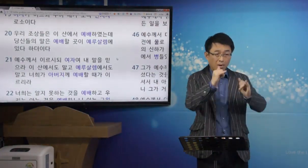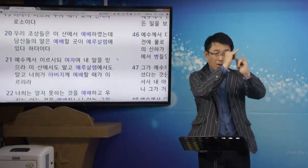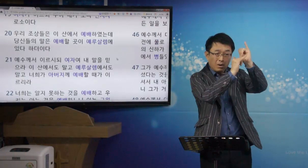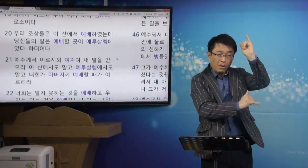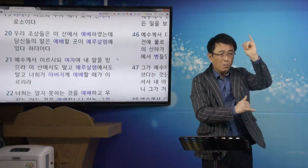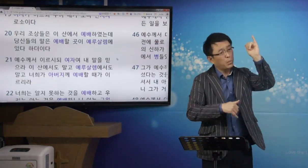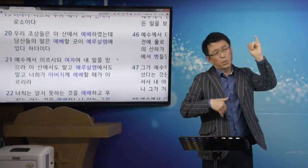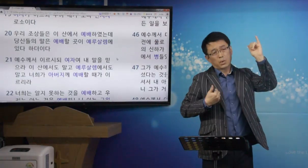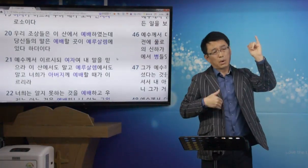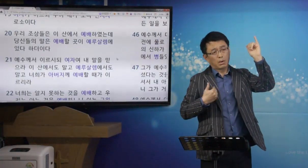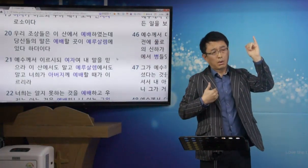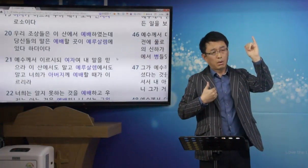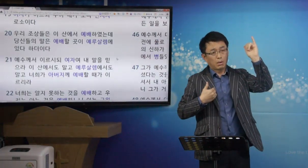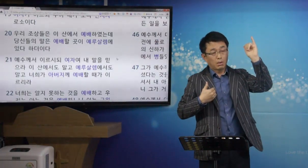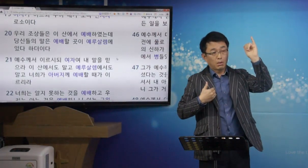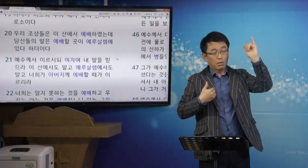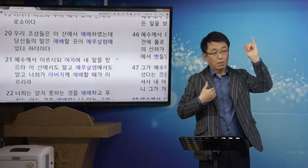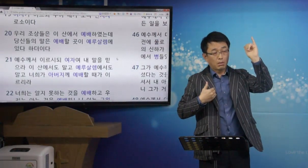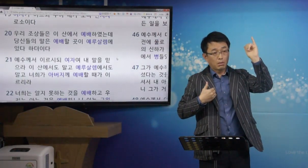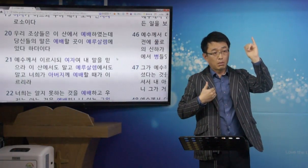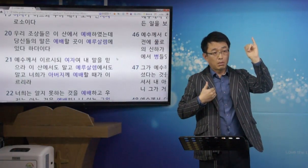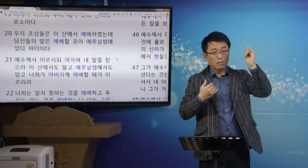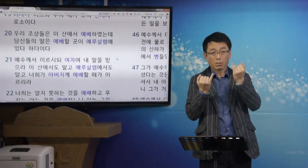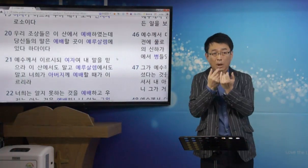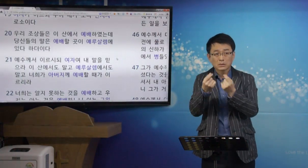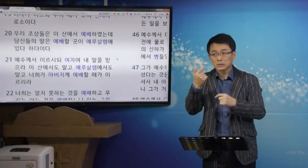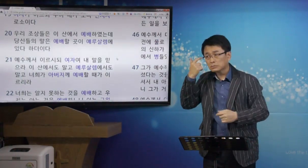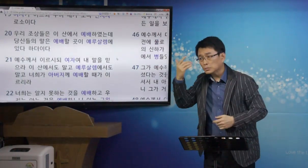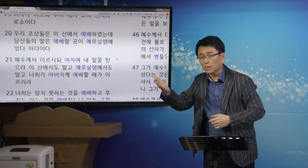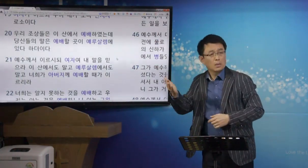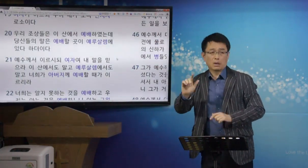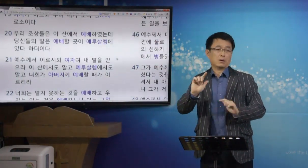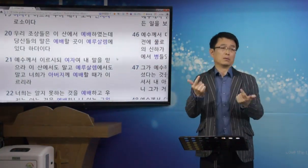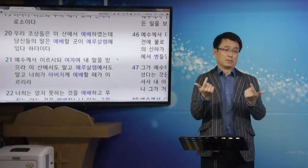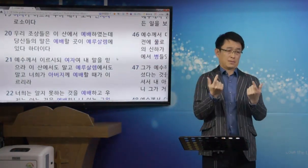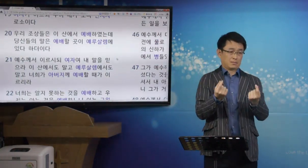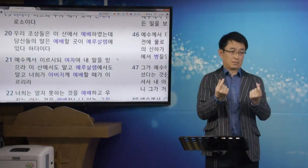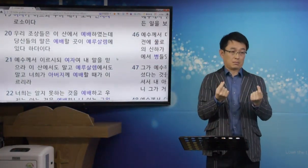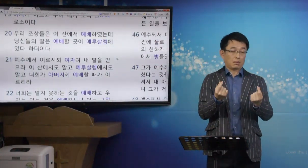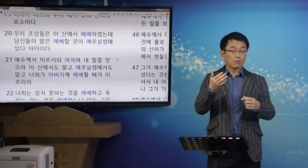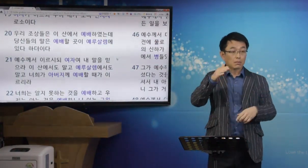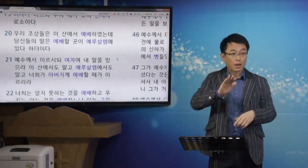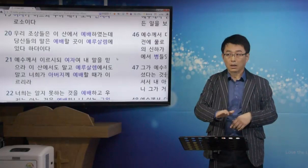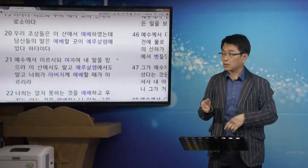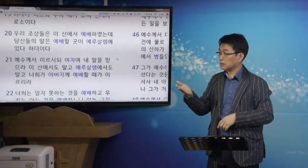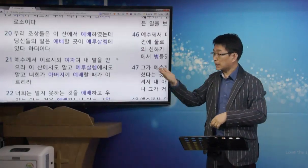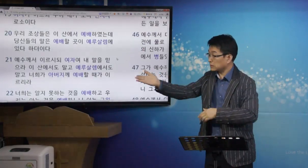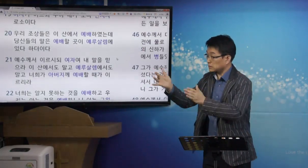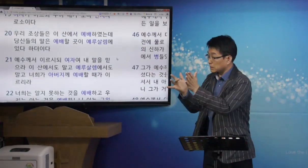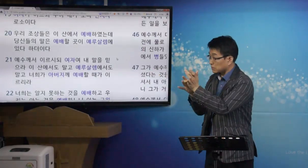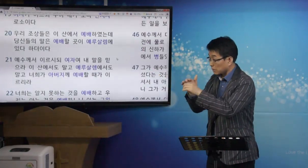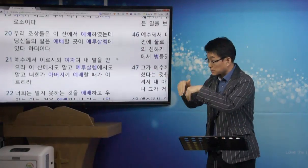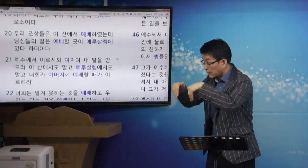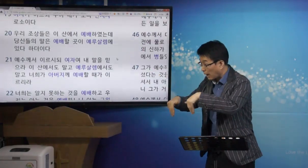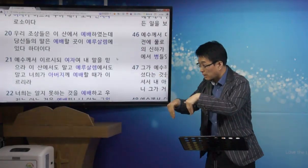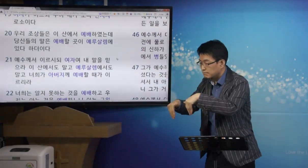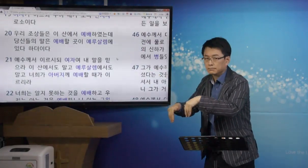보통 사람들 같으면 역사를 잘 알지 못할 수도 있습니다. 그 여자가 보통 여자가 질문할